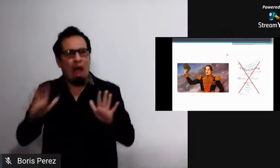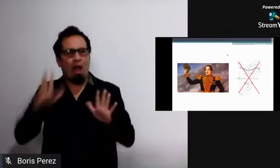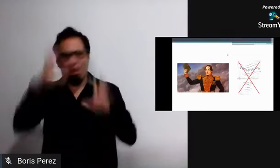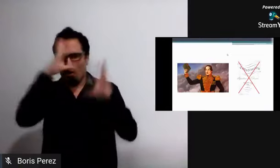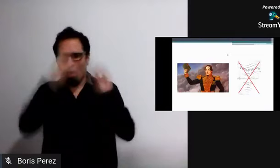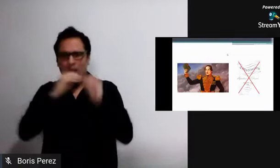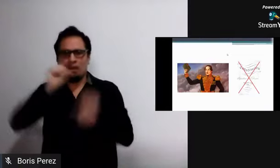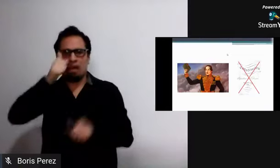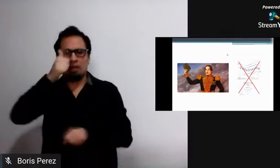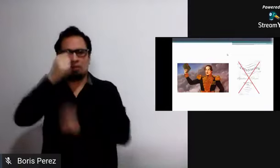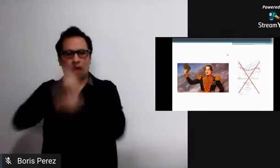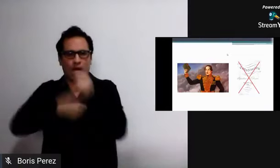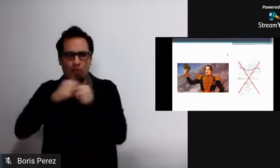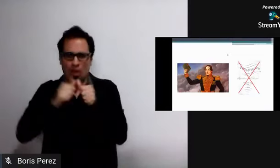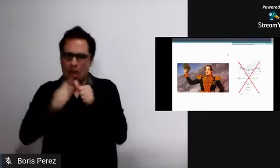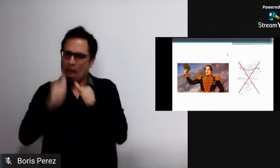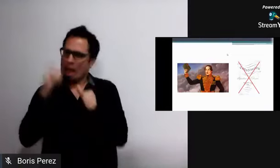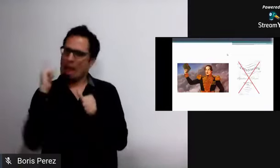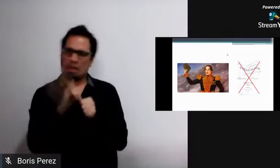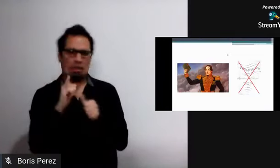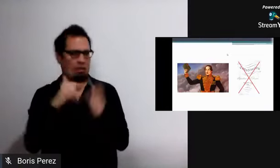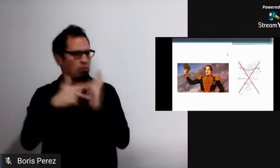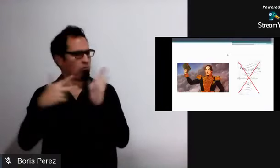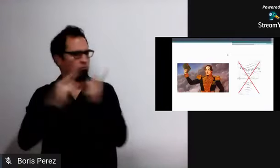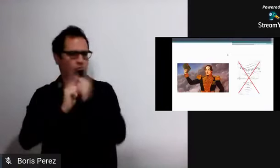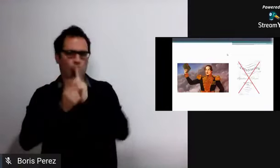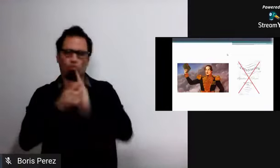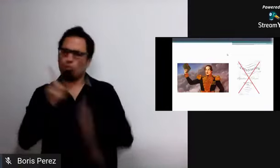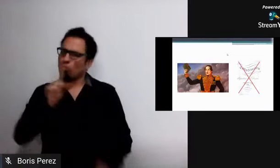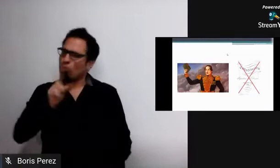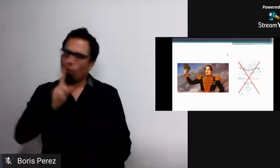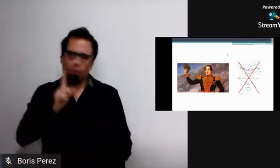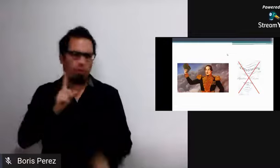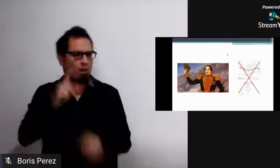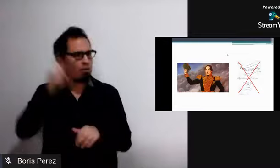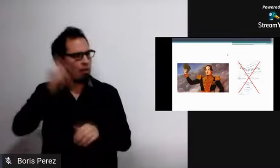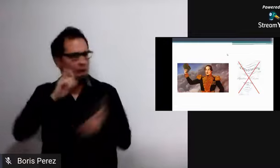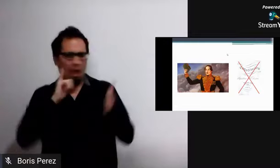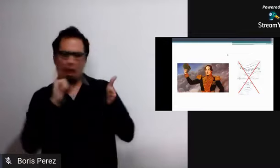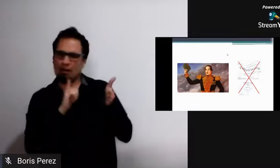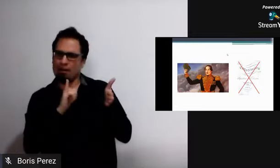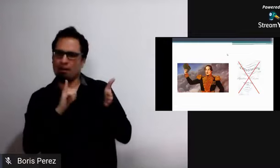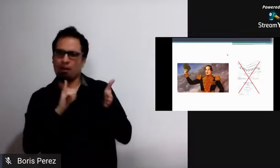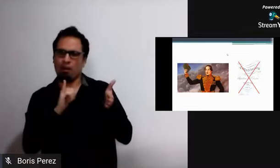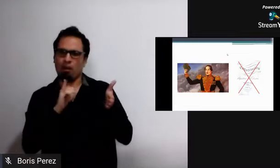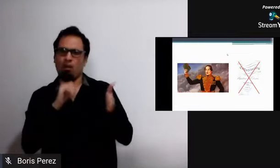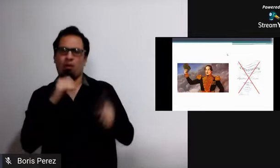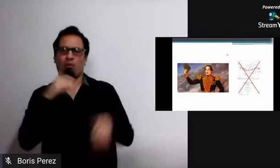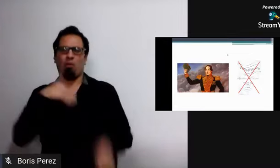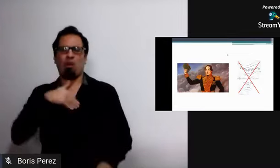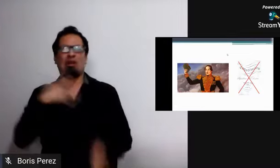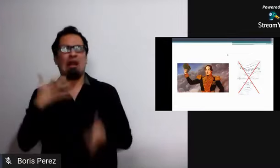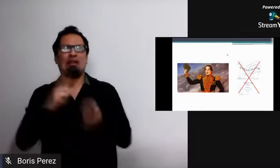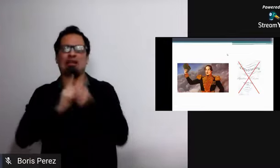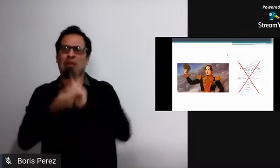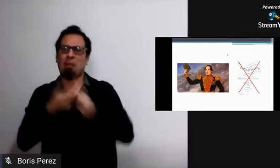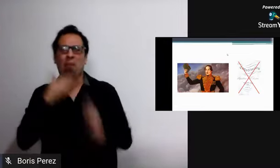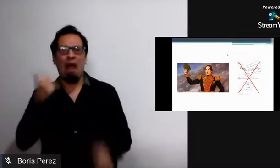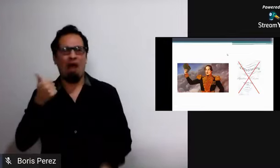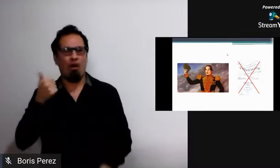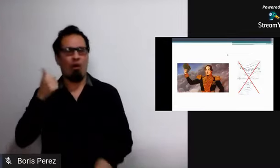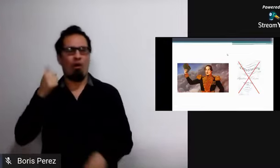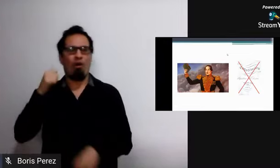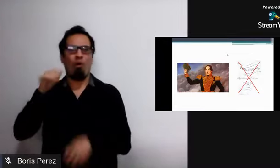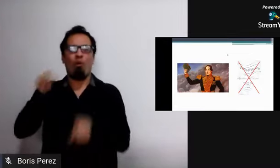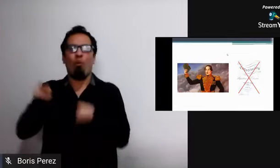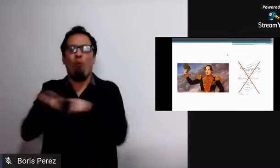de 1821, realizar esa modificación, le dijeron, no, ya tenemos esta Constitución aprobada, no podemos hacer esa modificación porque no